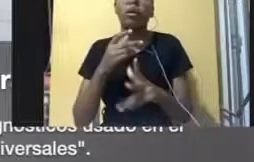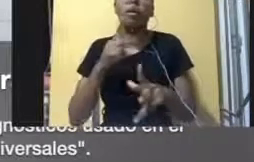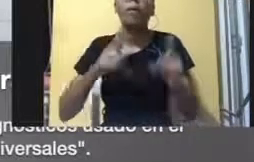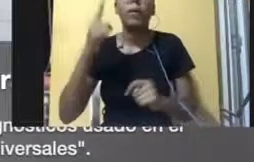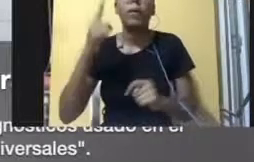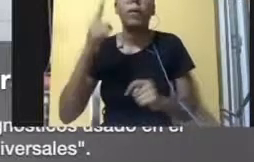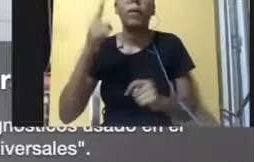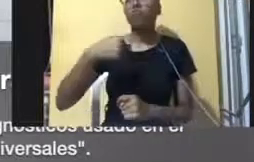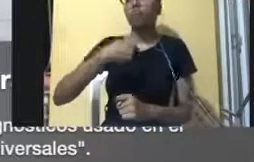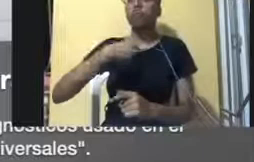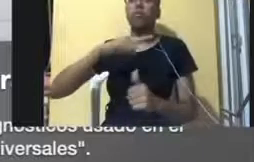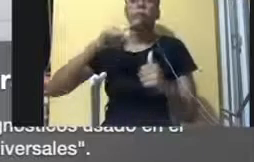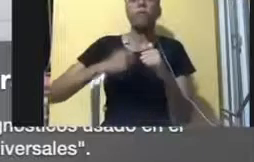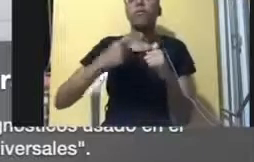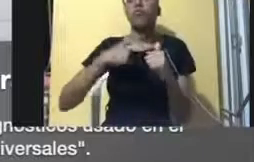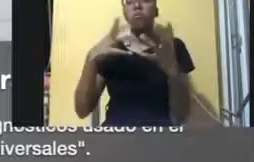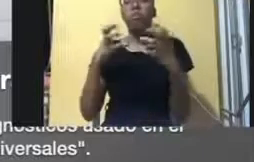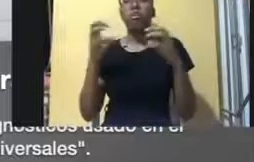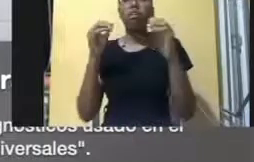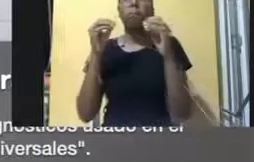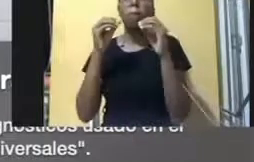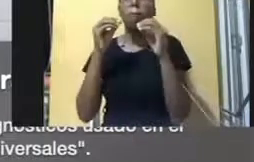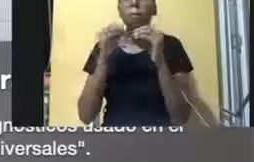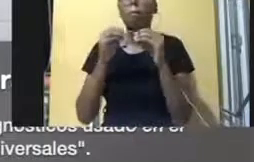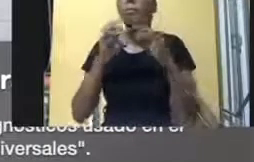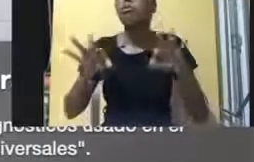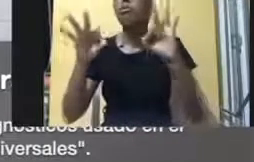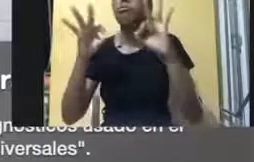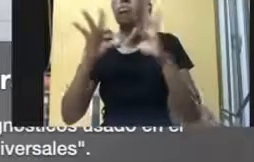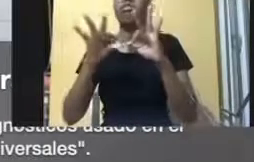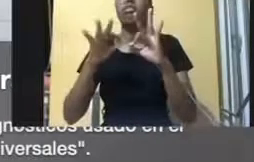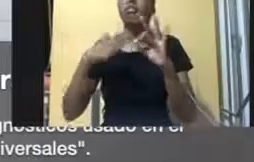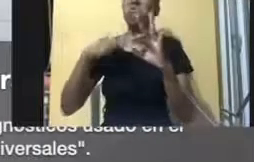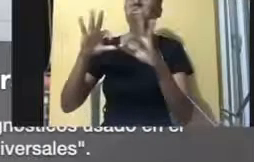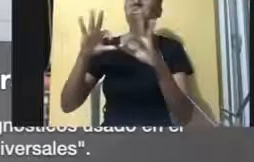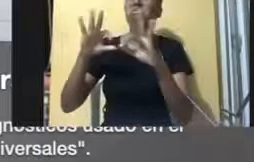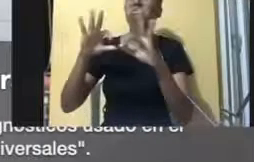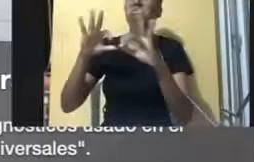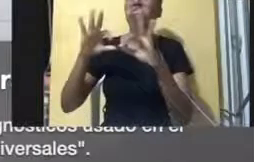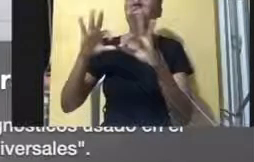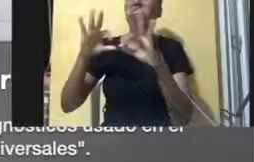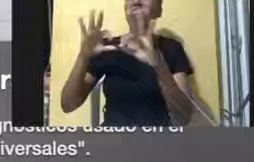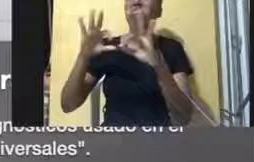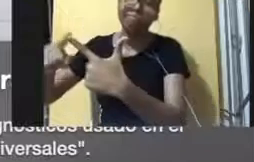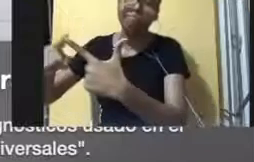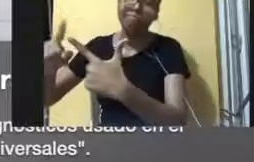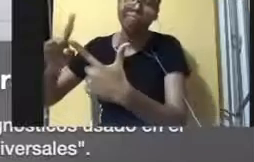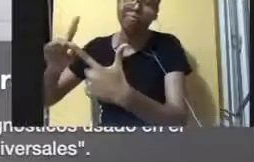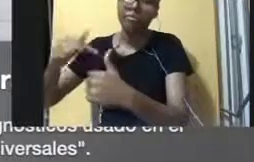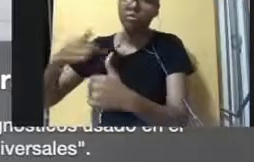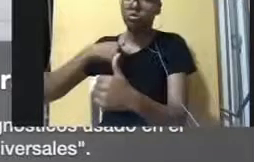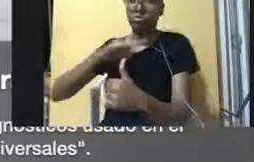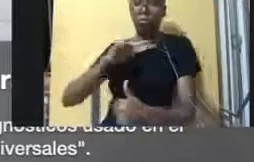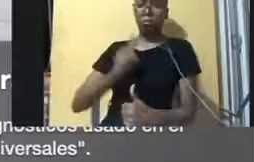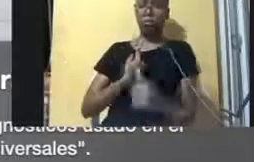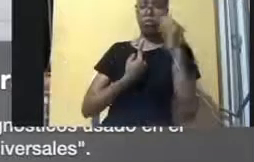más importante de lo que mi familia quiere para mí. Y eso. Ok, vamos a decir que una persona que viene de